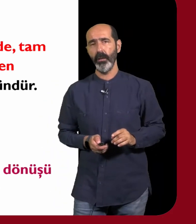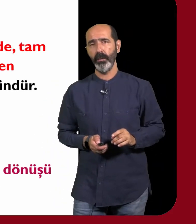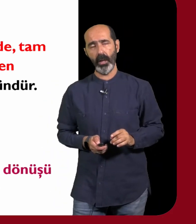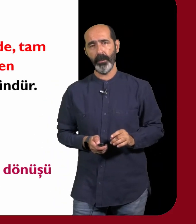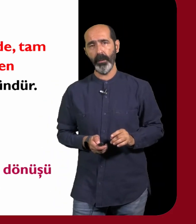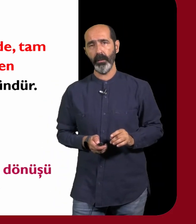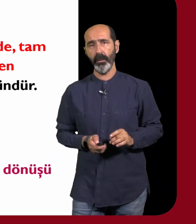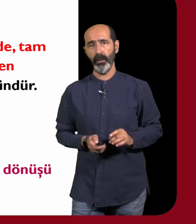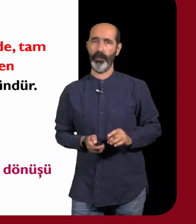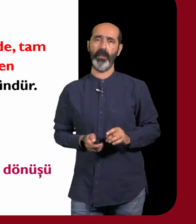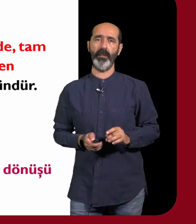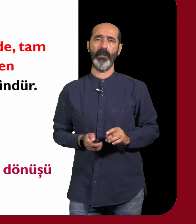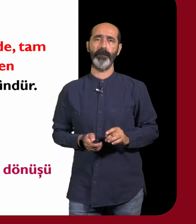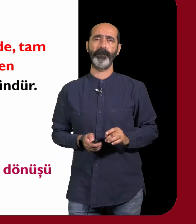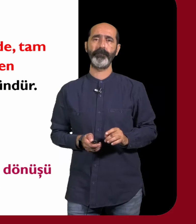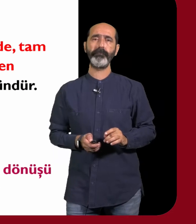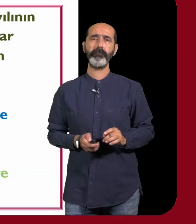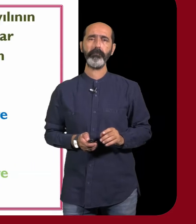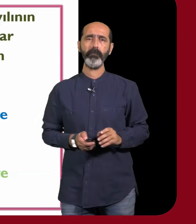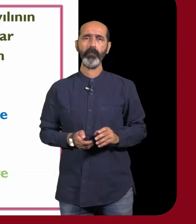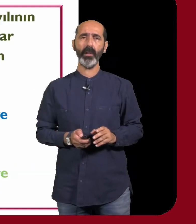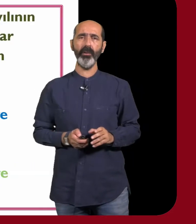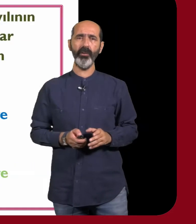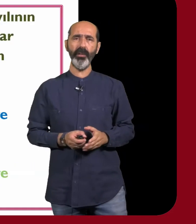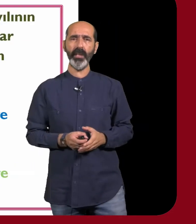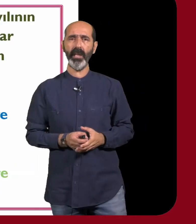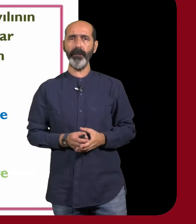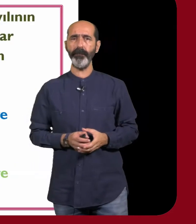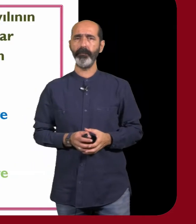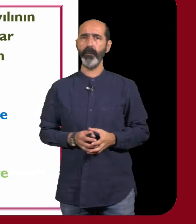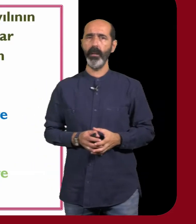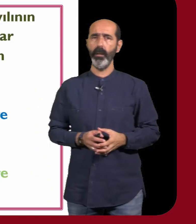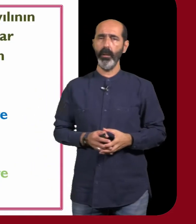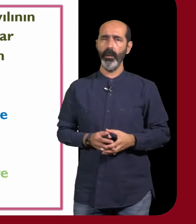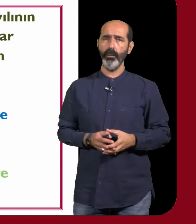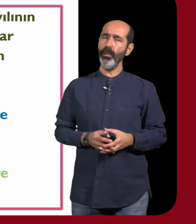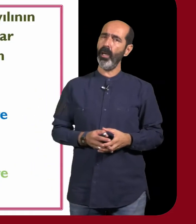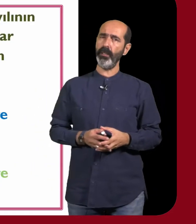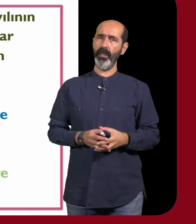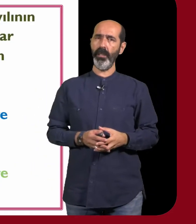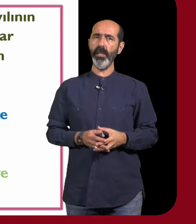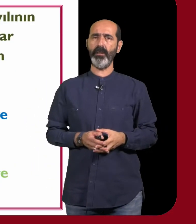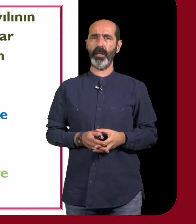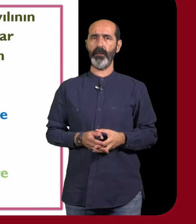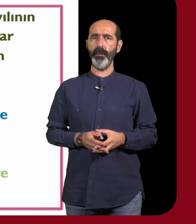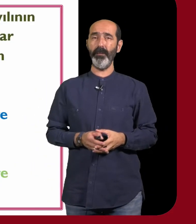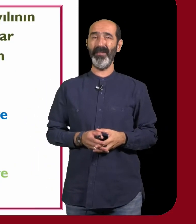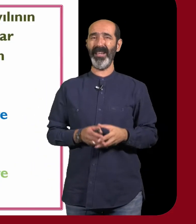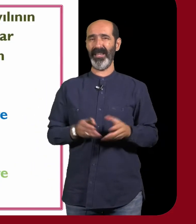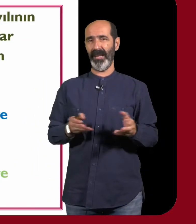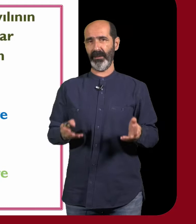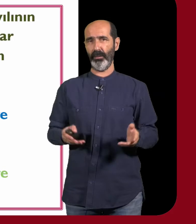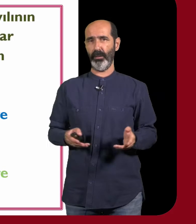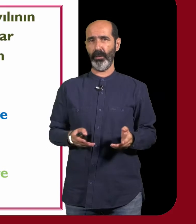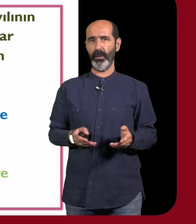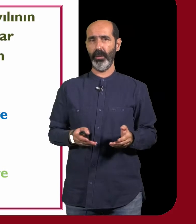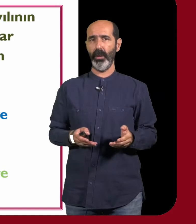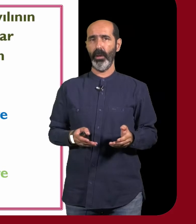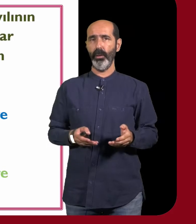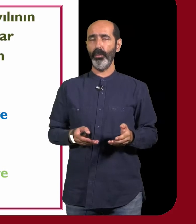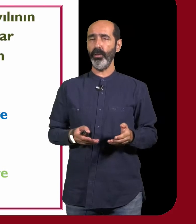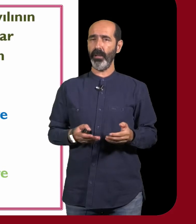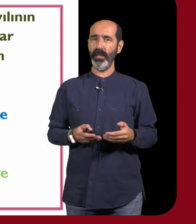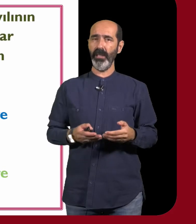çıktığında ne yapılır ifadedir bir yeni geldim dünyada ilk takvim nerelerde